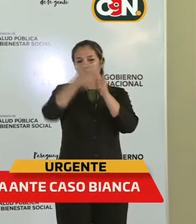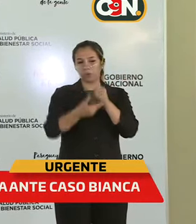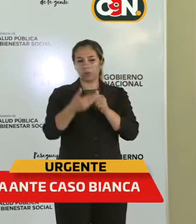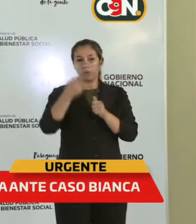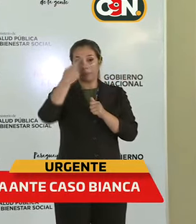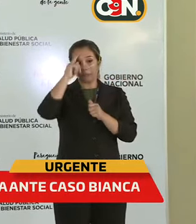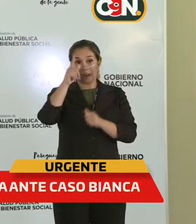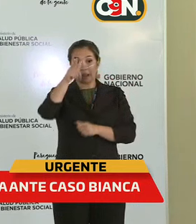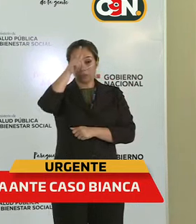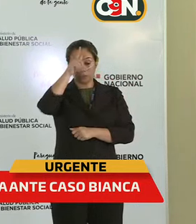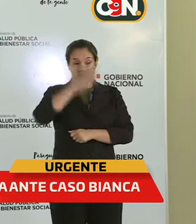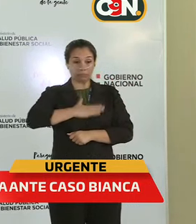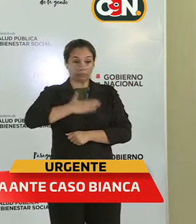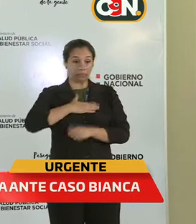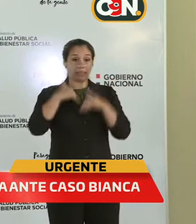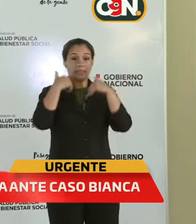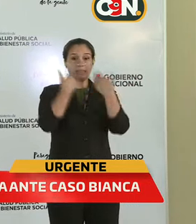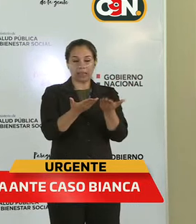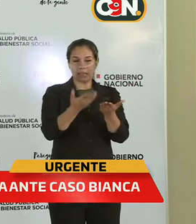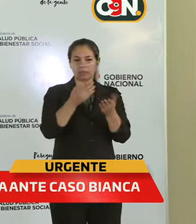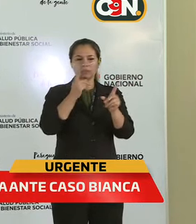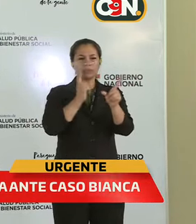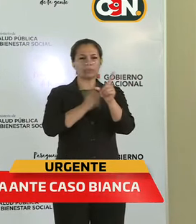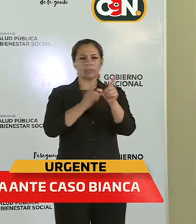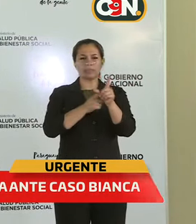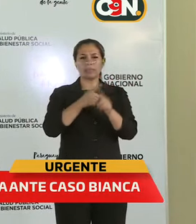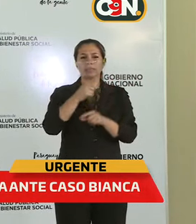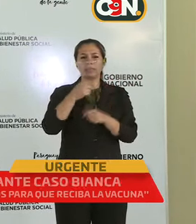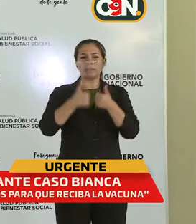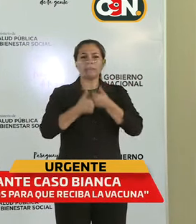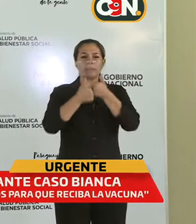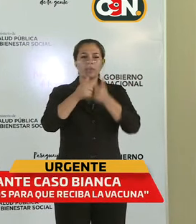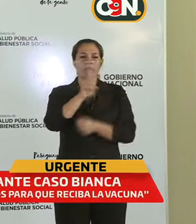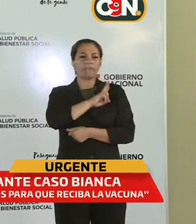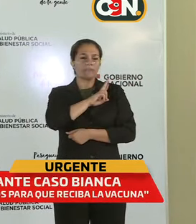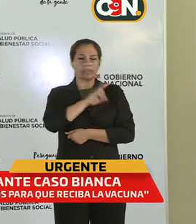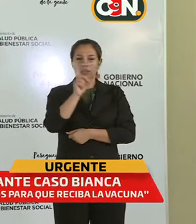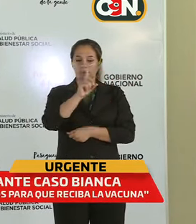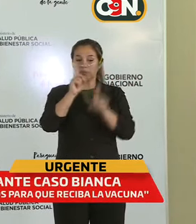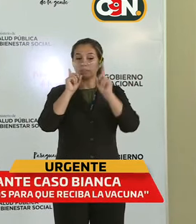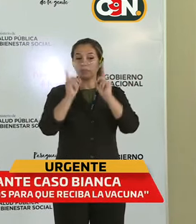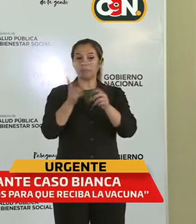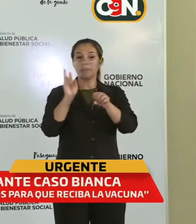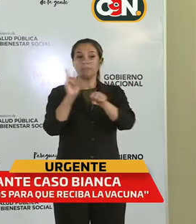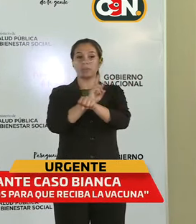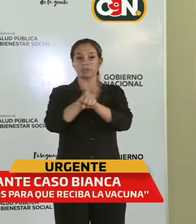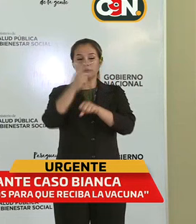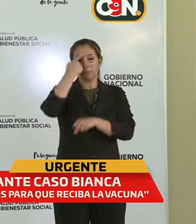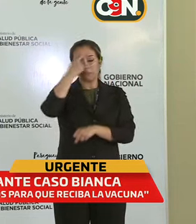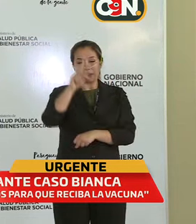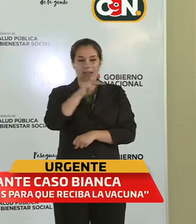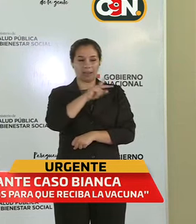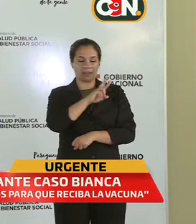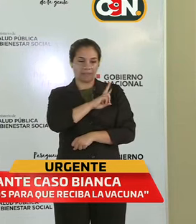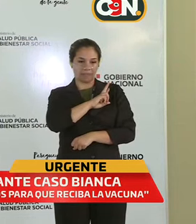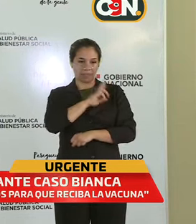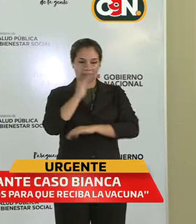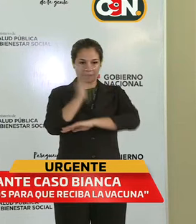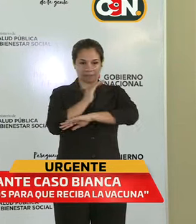no solamente pasan por el hecho de que pueda haber o no una mejoría, sino una protección para la vida de esta niña,